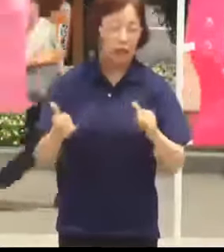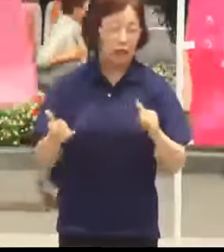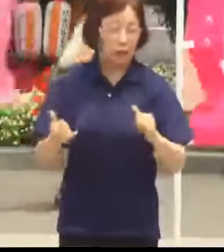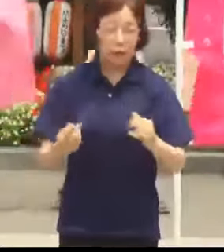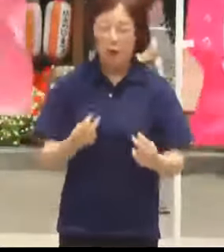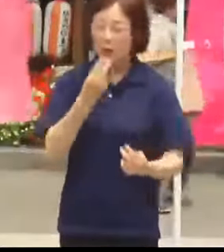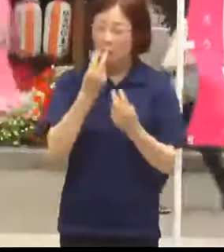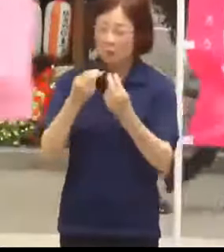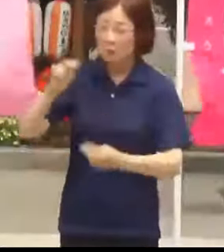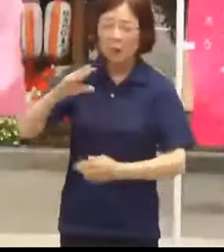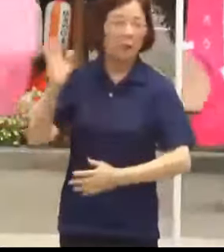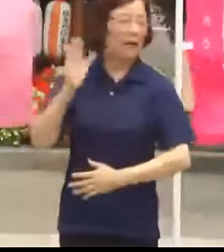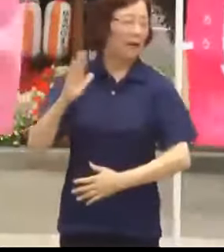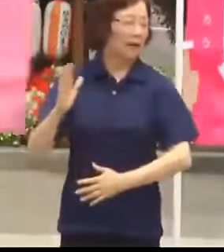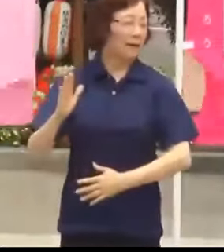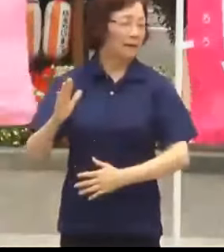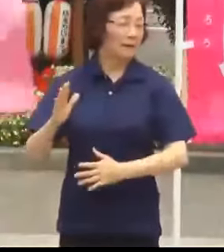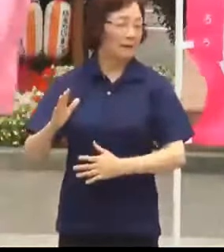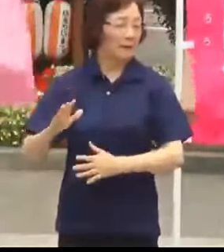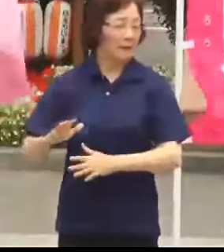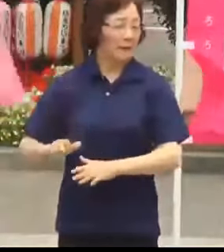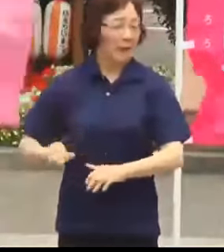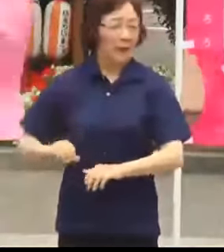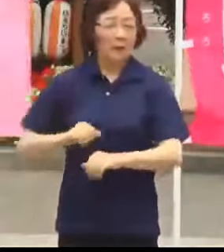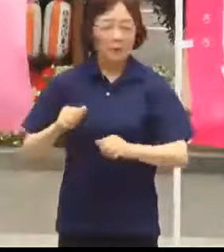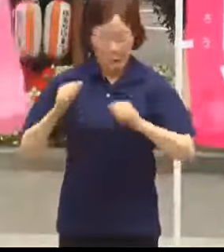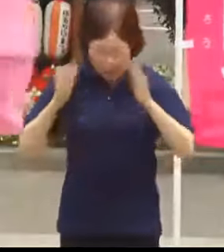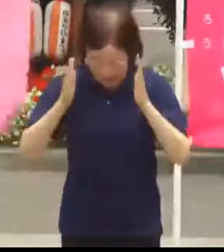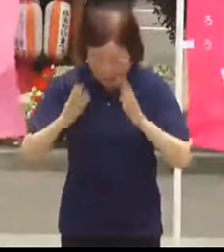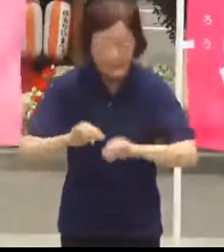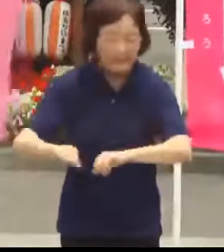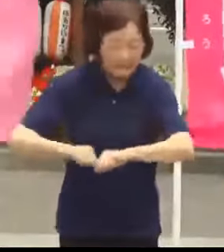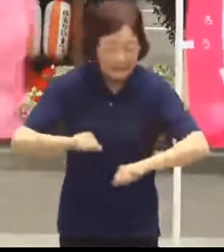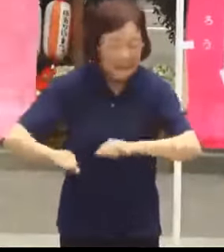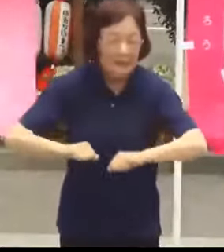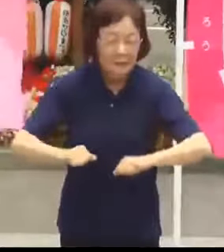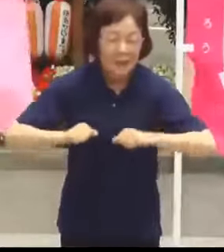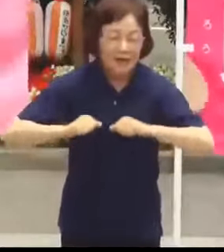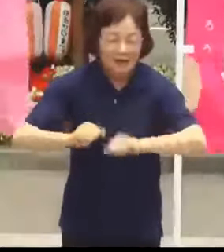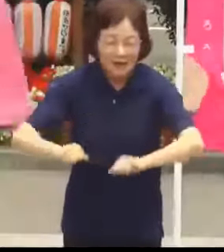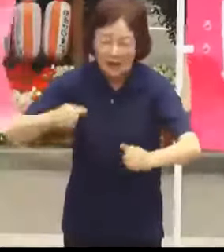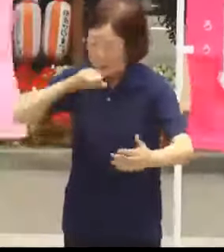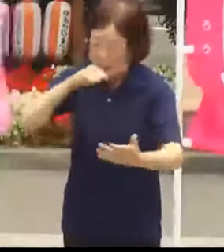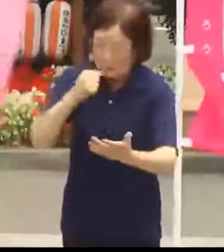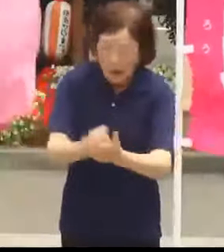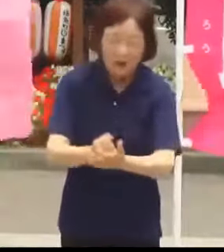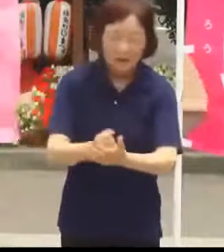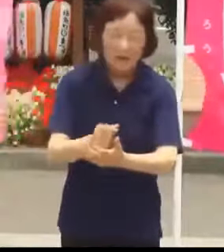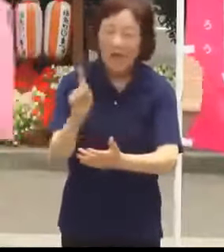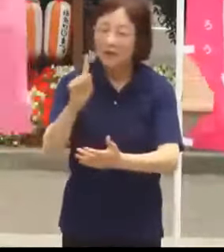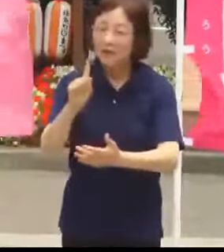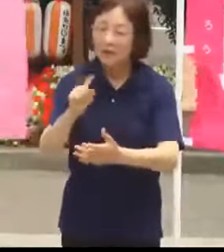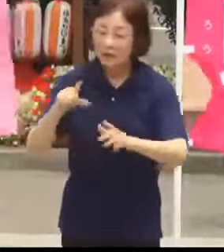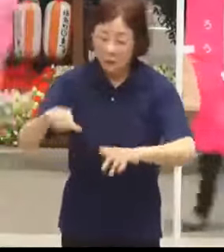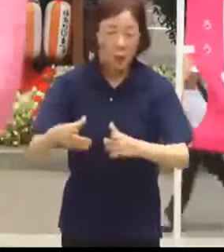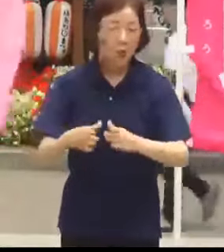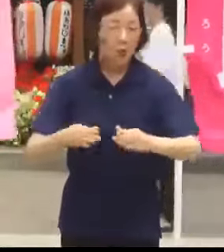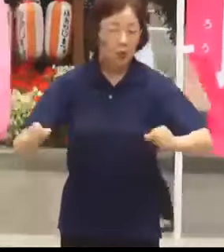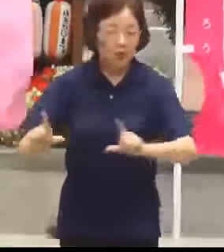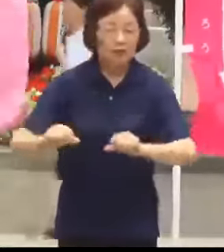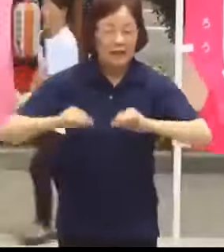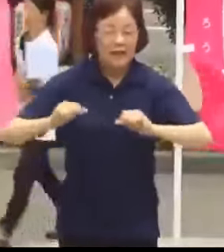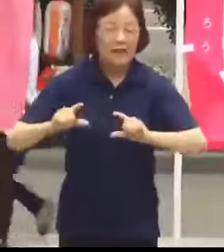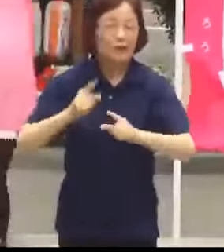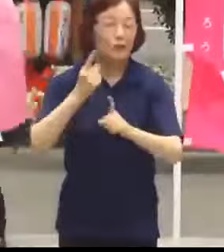空気を読まない這いずり回ってでもやり遂げる何をこの国に生きる